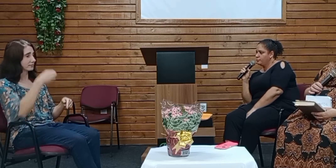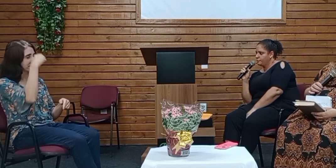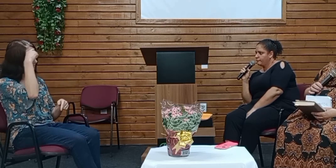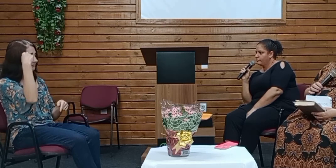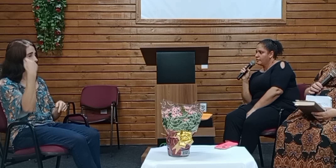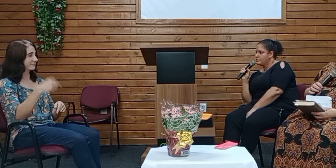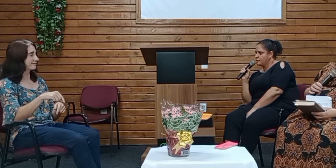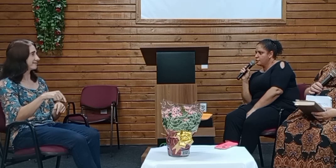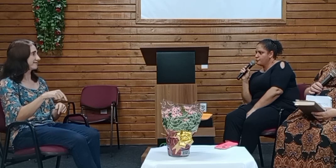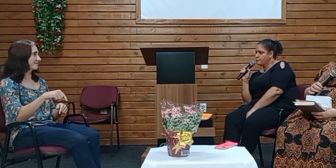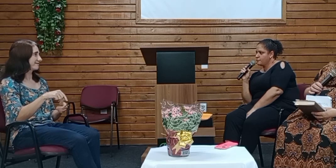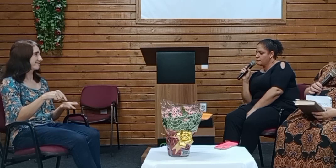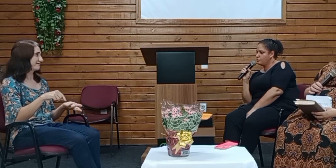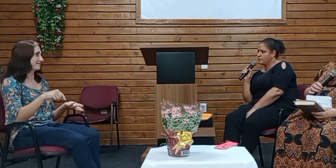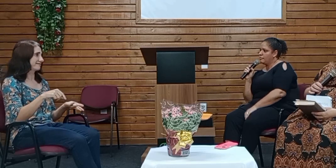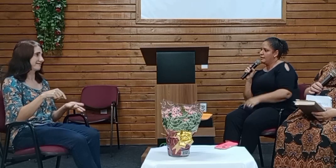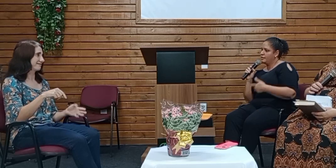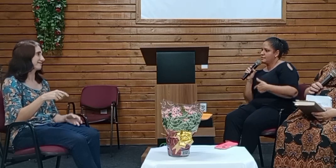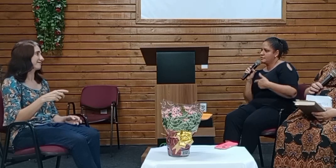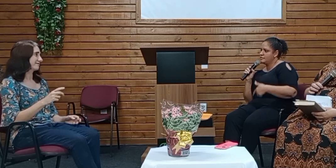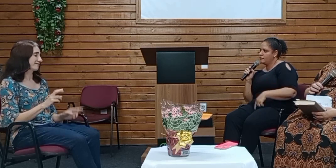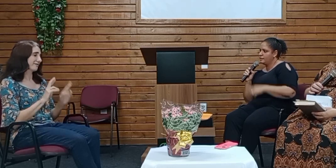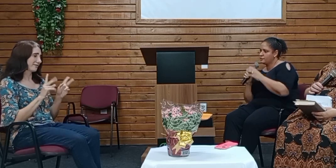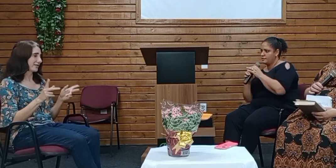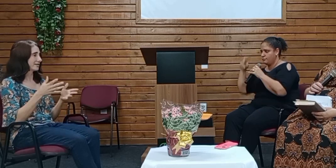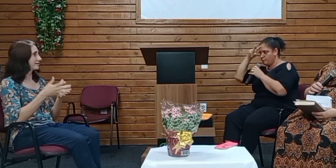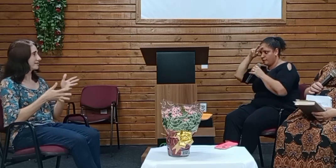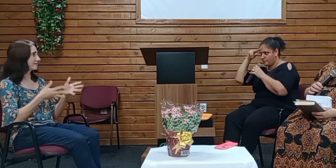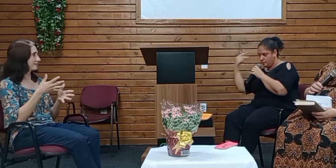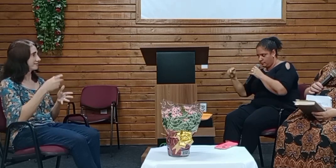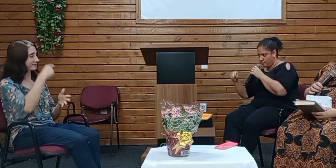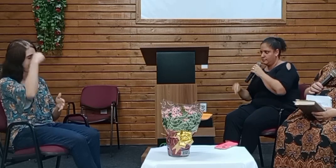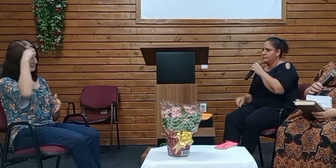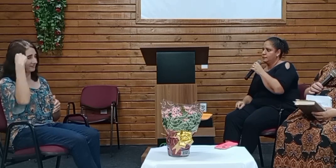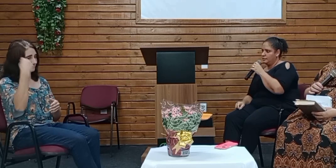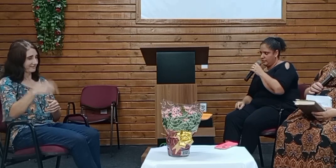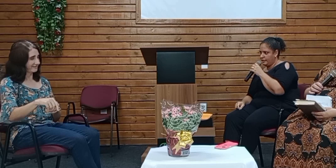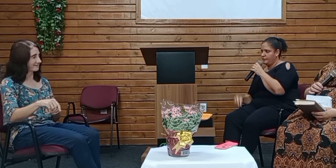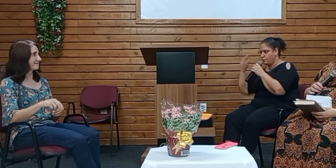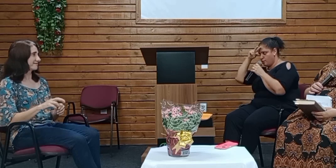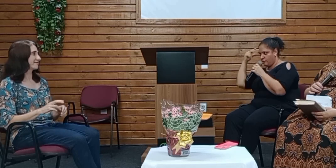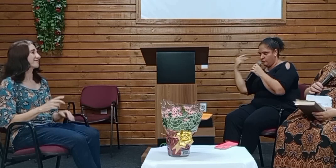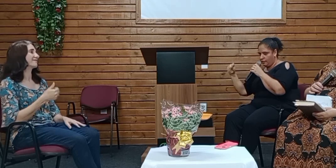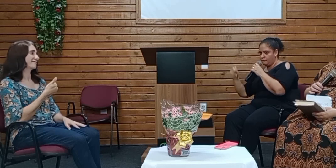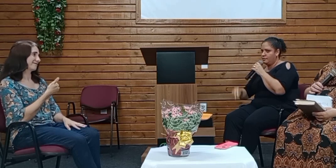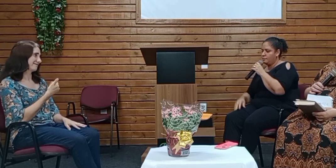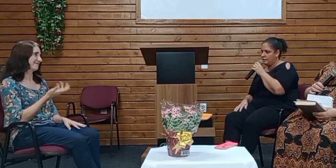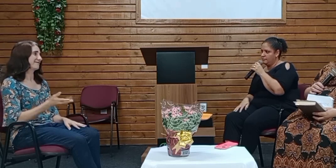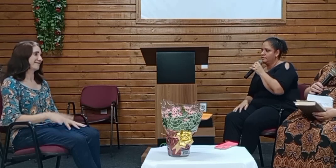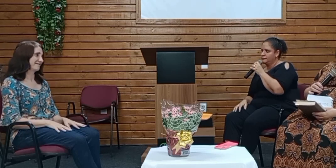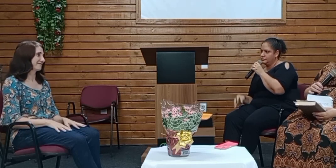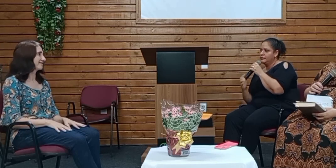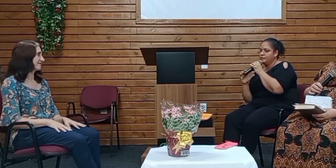exemplo, se a gente fosse fazer o sinal de trabalho que é assim, não, eles faziam tipo assim. Que é suar, né?